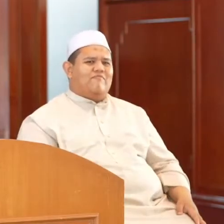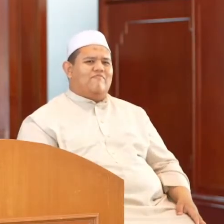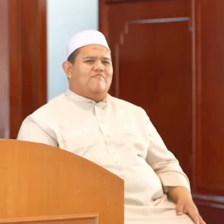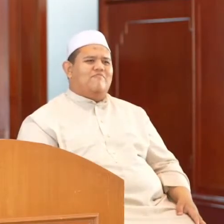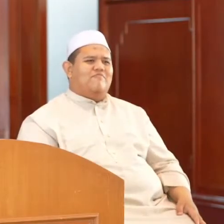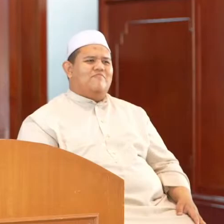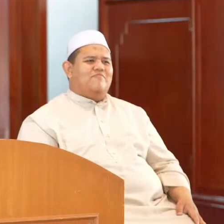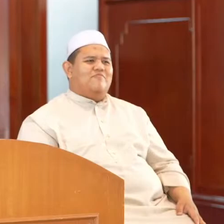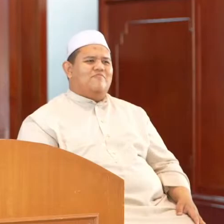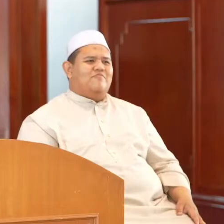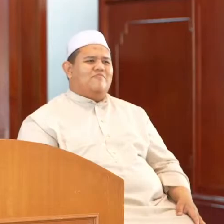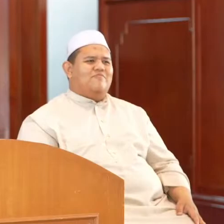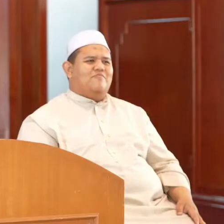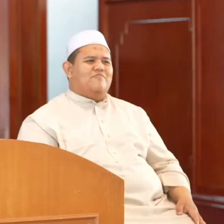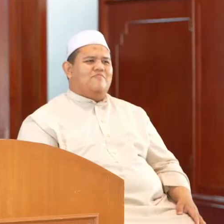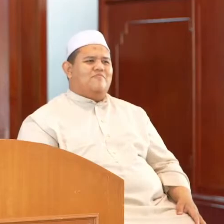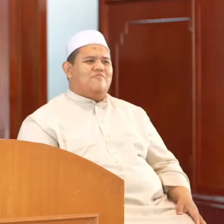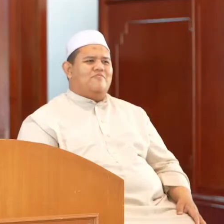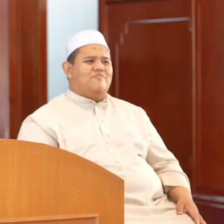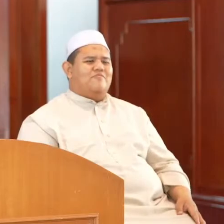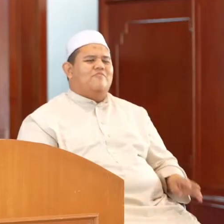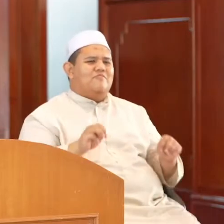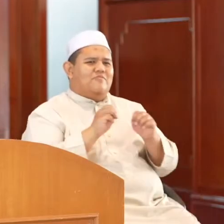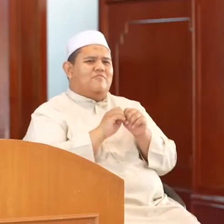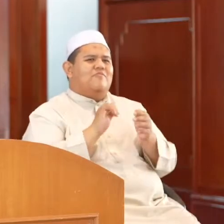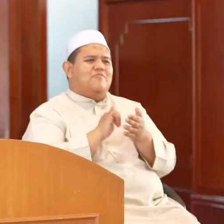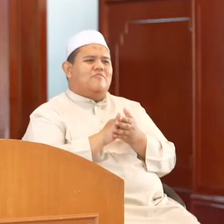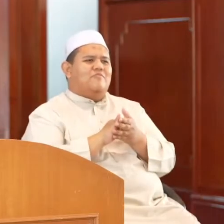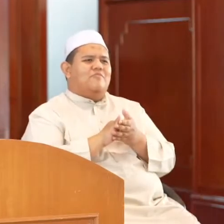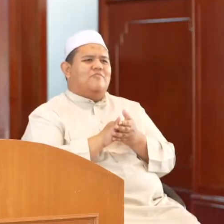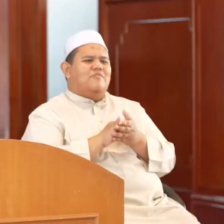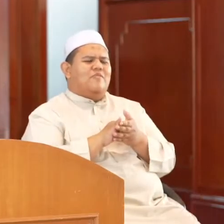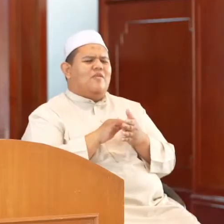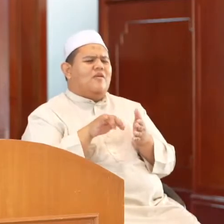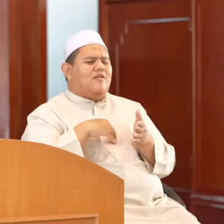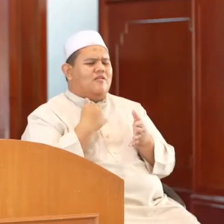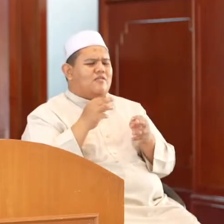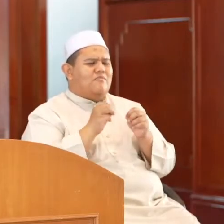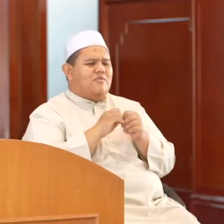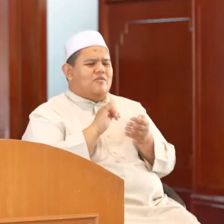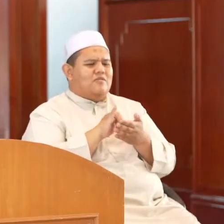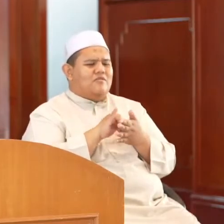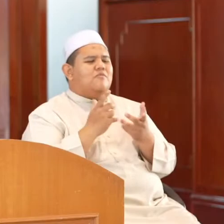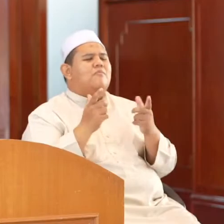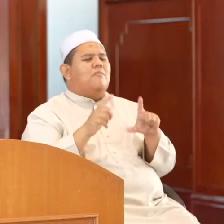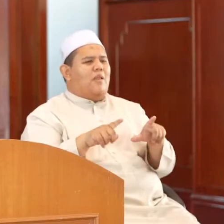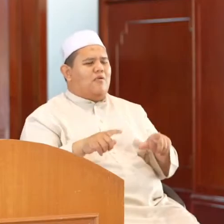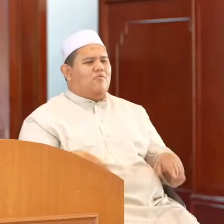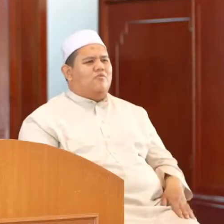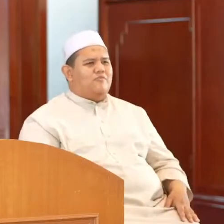balik. So umpamanya. Jadi suasana-suasana seperti ini berlaku.